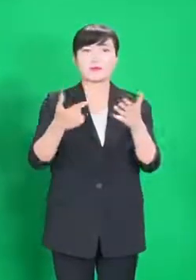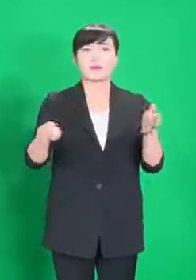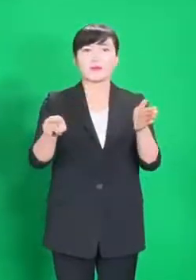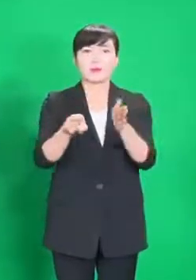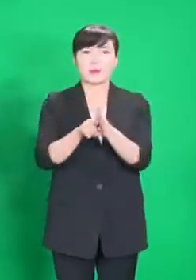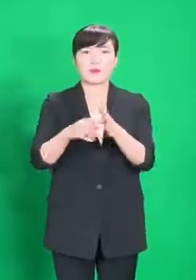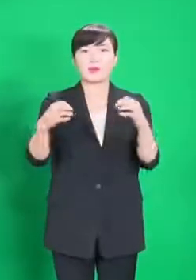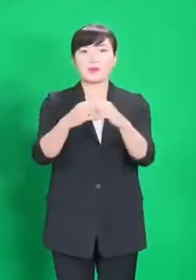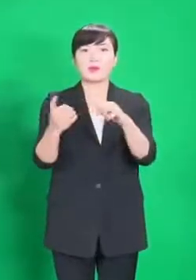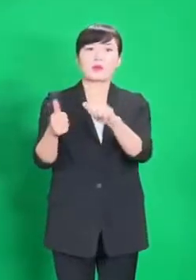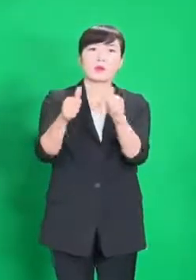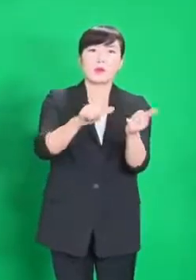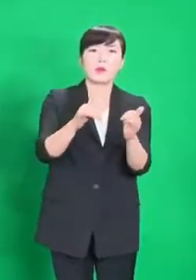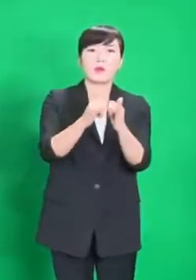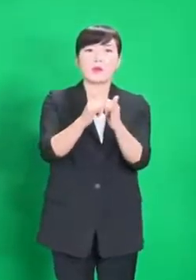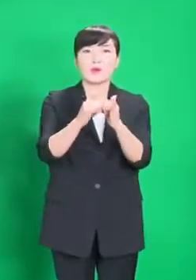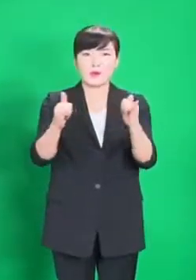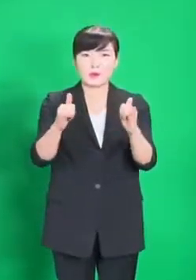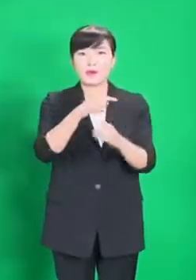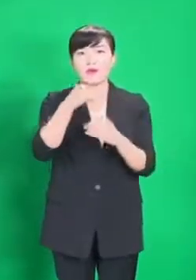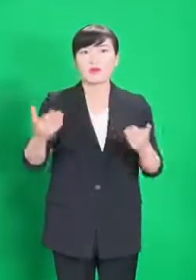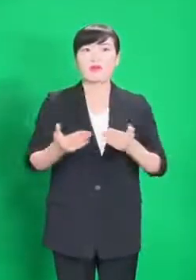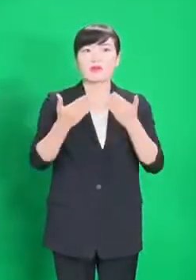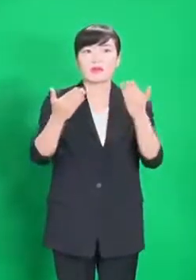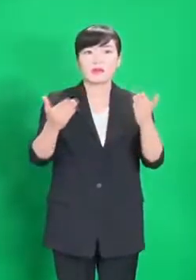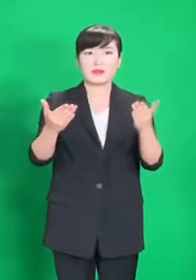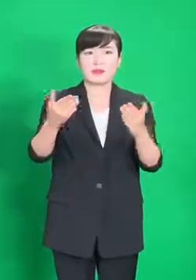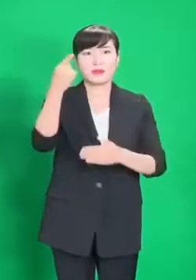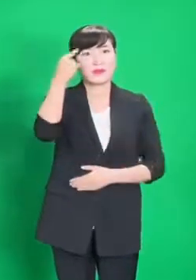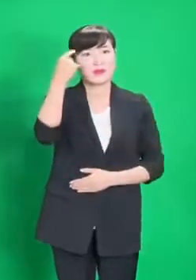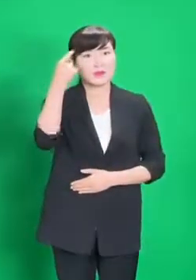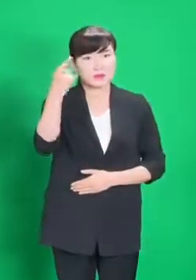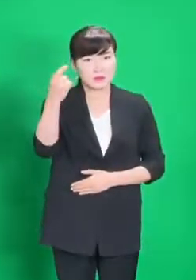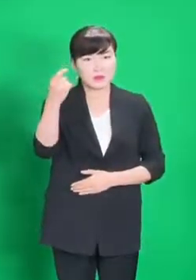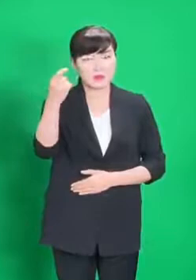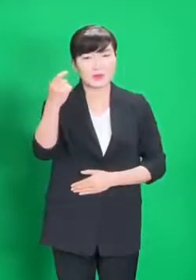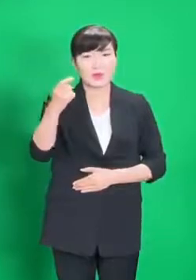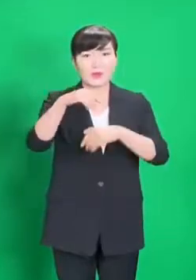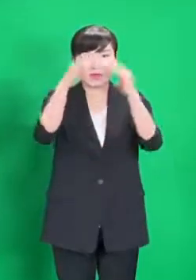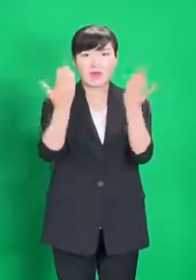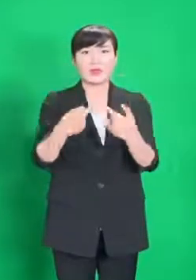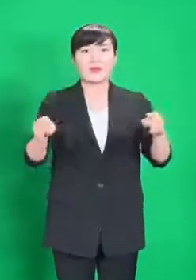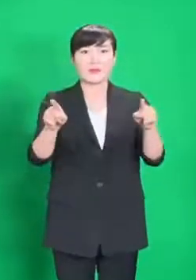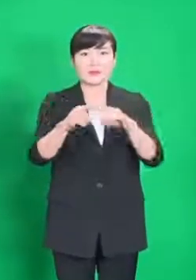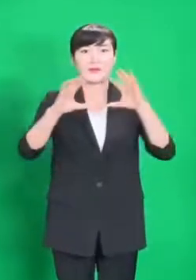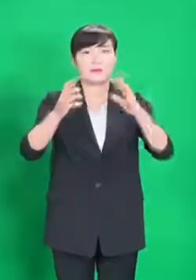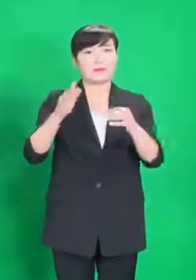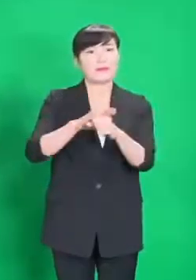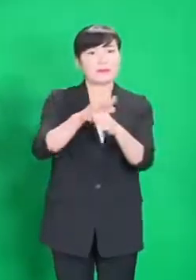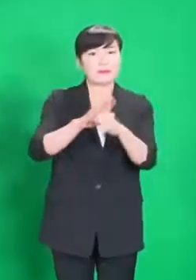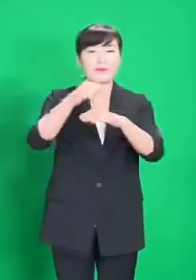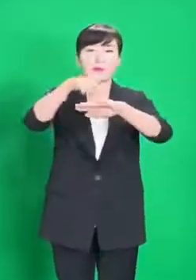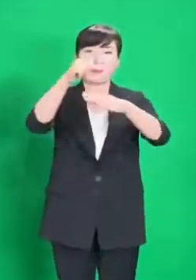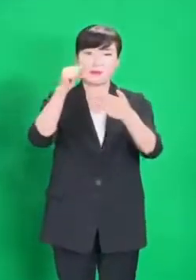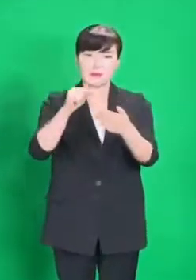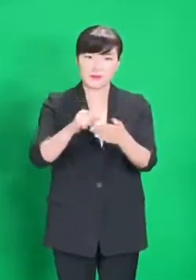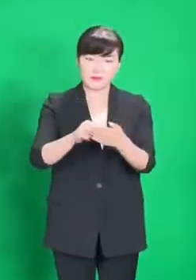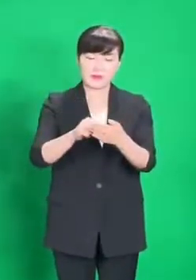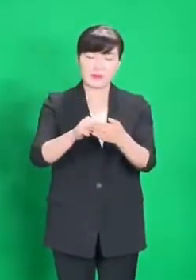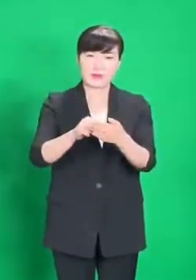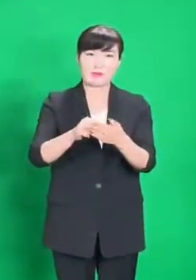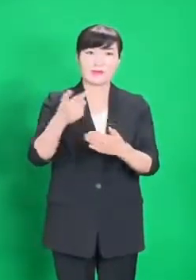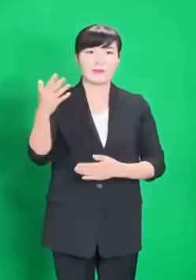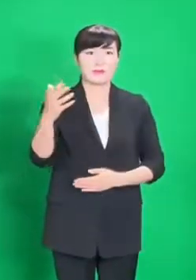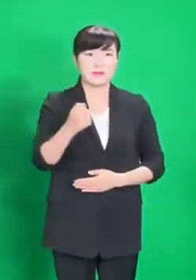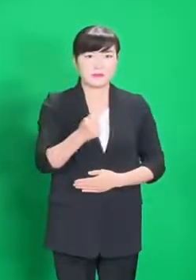순국선열들의 숭고한 희생정신을 기리고 추모하며 다 함께 나라 사랑하는 마음을 가슴